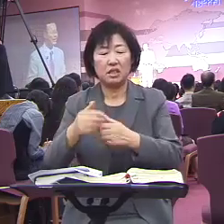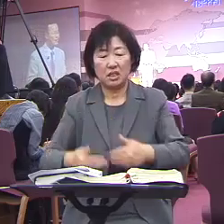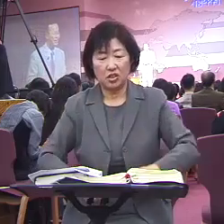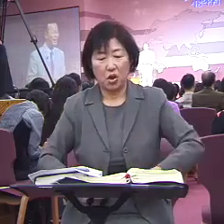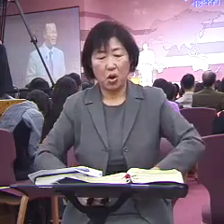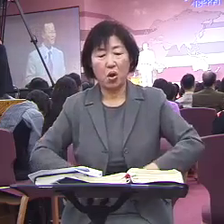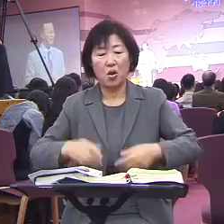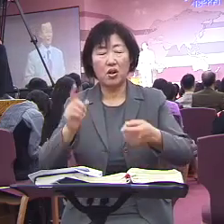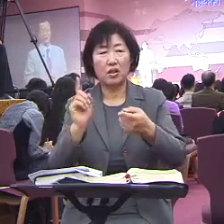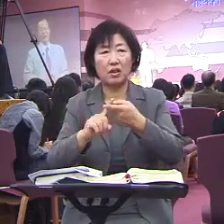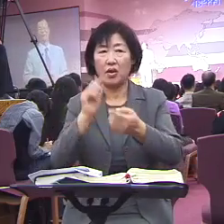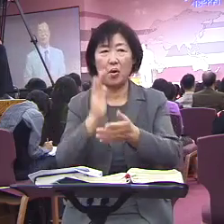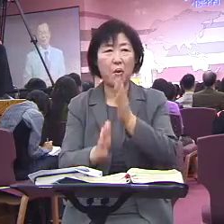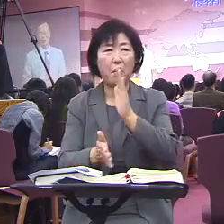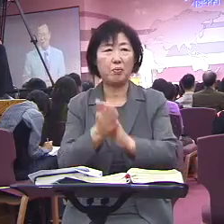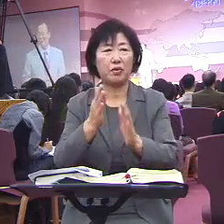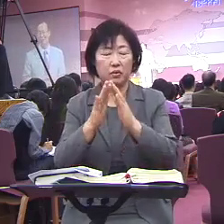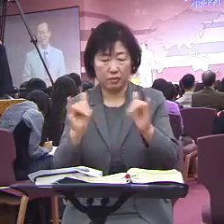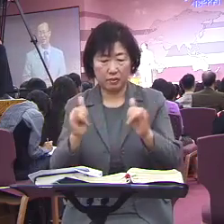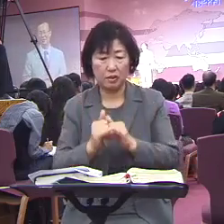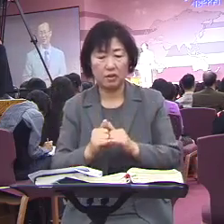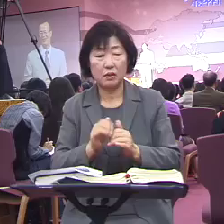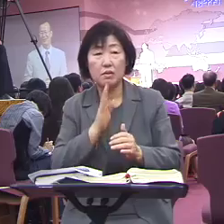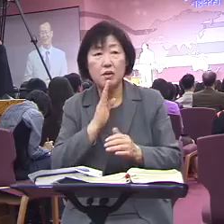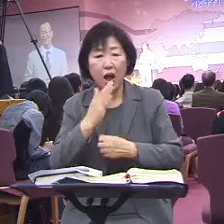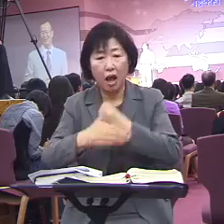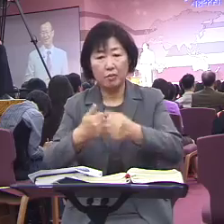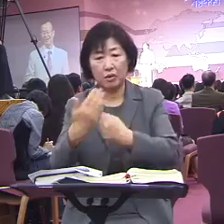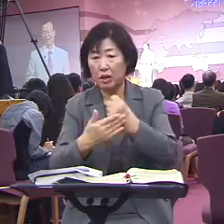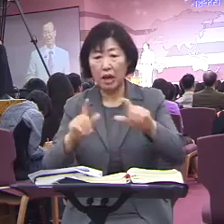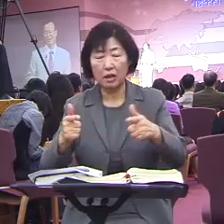생각해보면 하나님의 은혜가 아니면 쓸 데가 없죠. 정말 없더라고요.